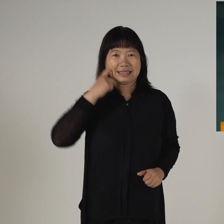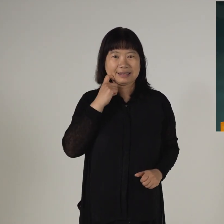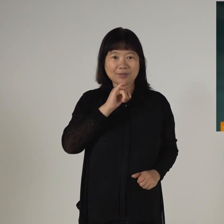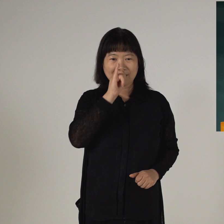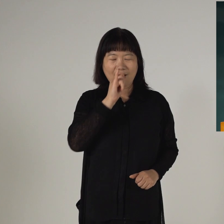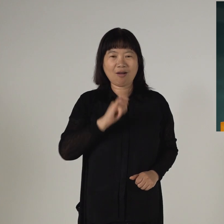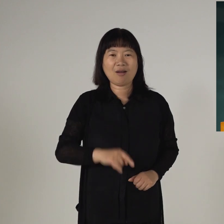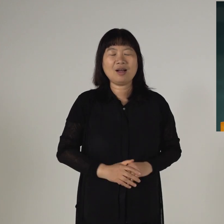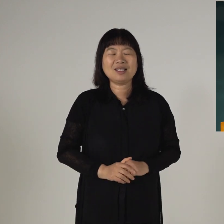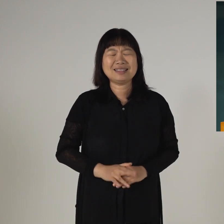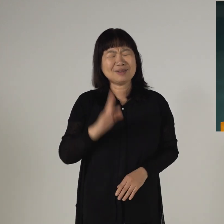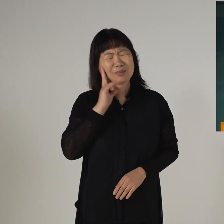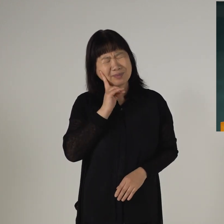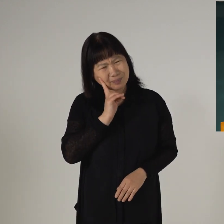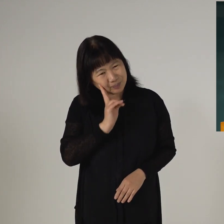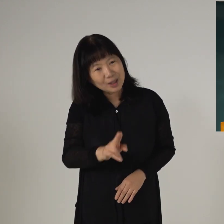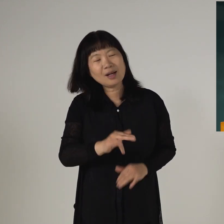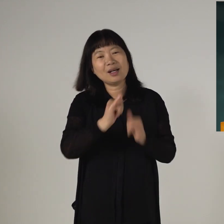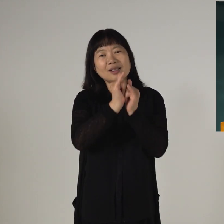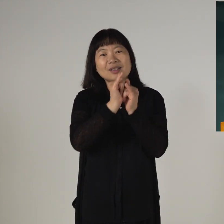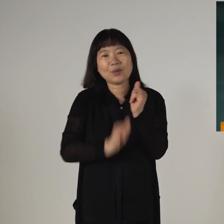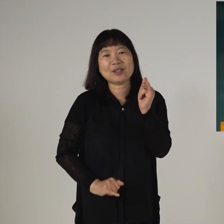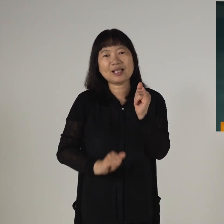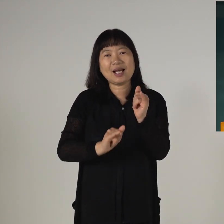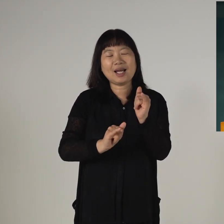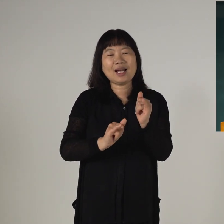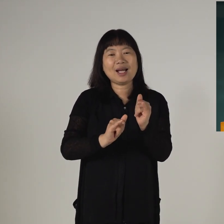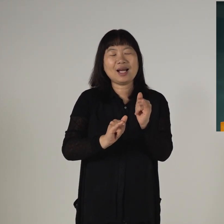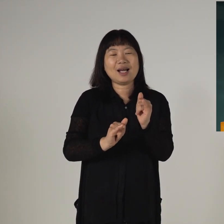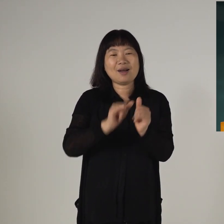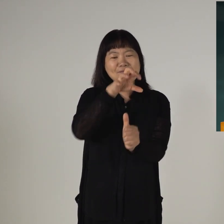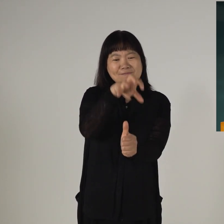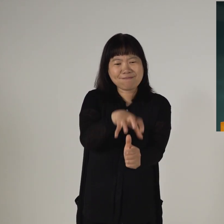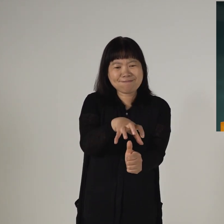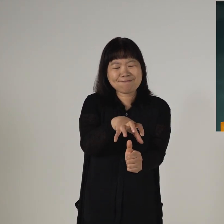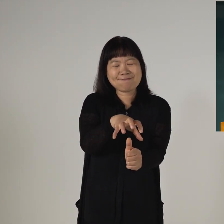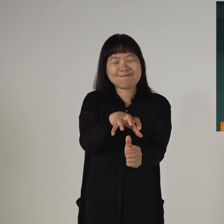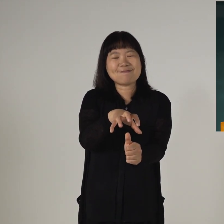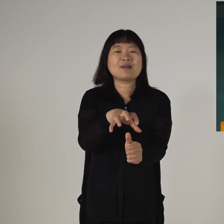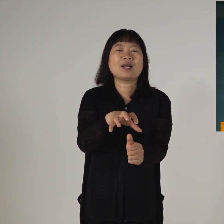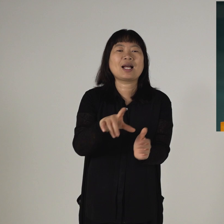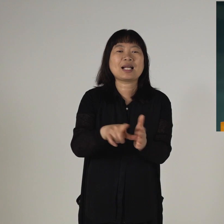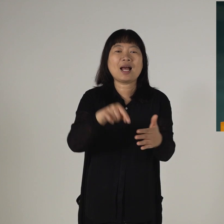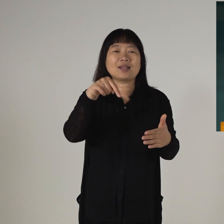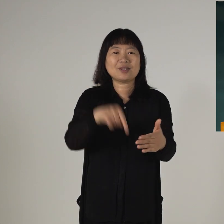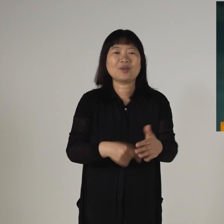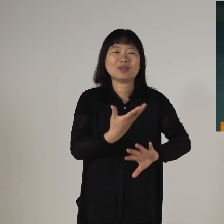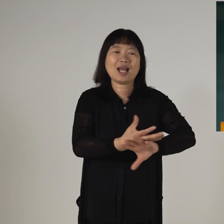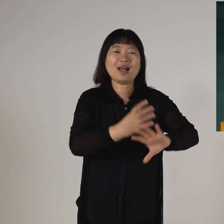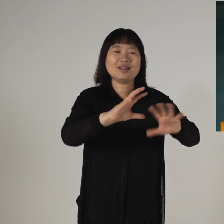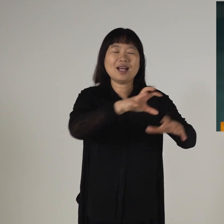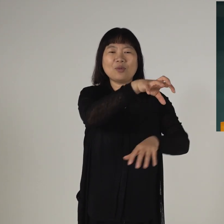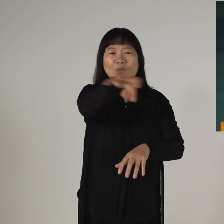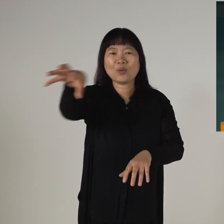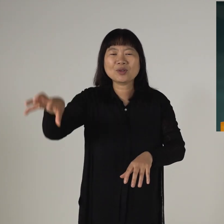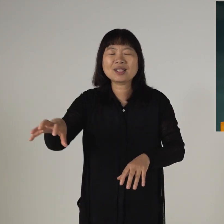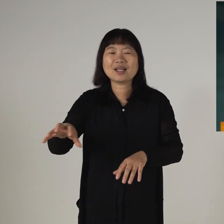그 참혹했던 역사의 시간에도 해외 각기 뿌려졌던 우리